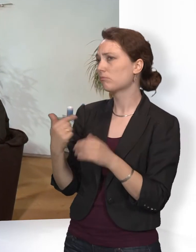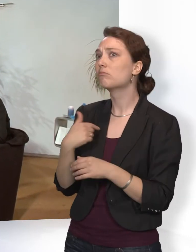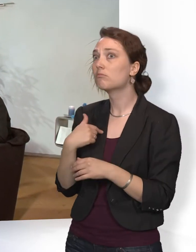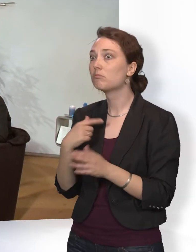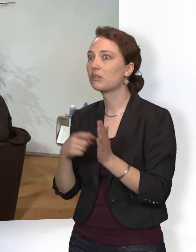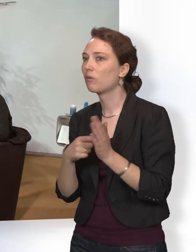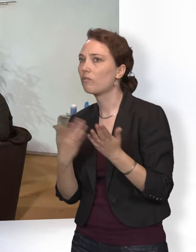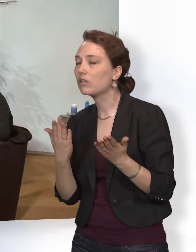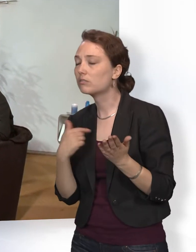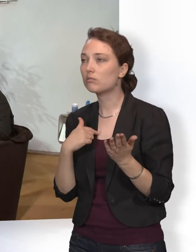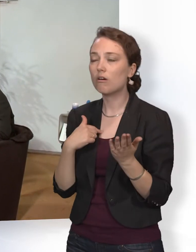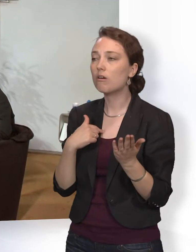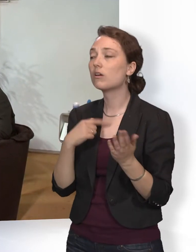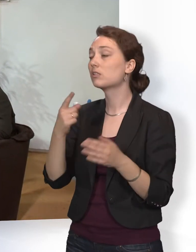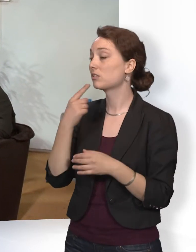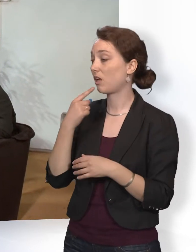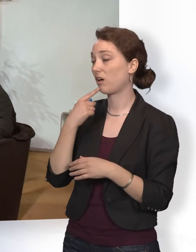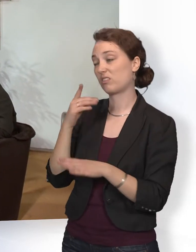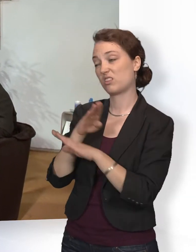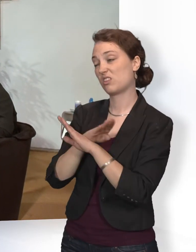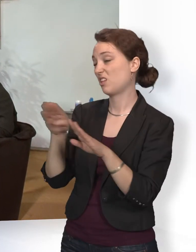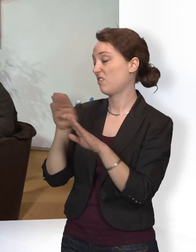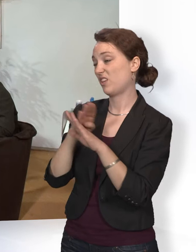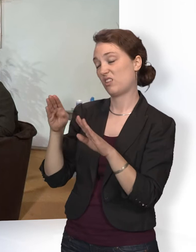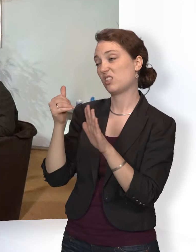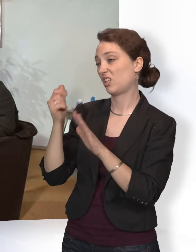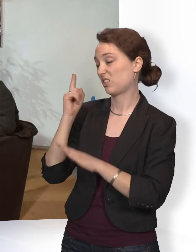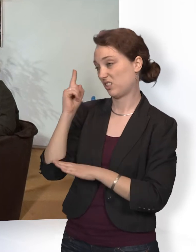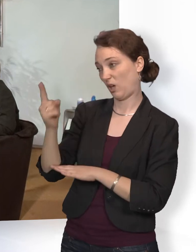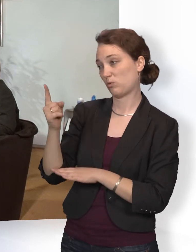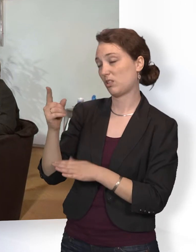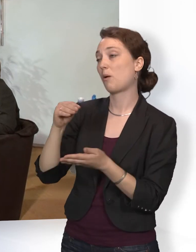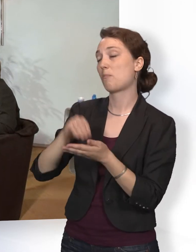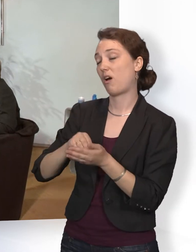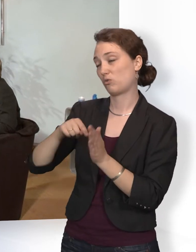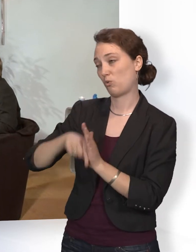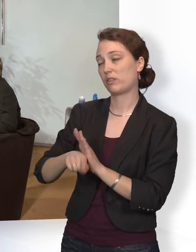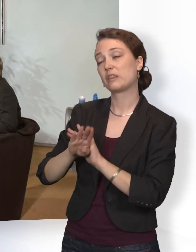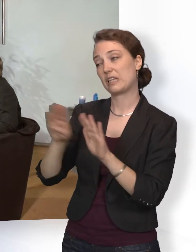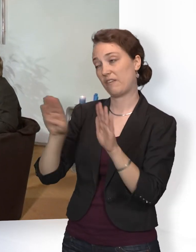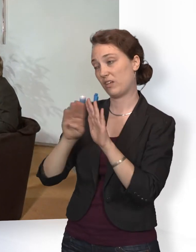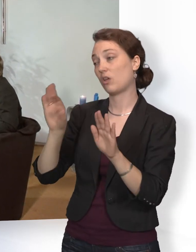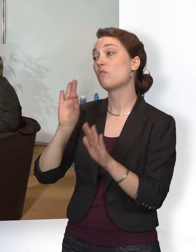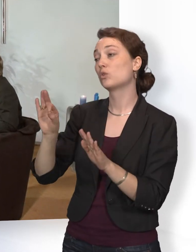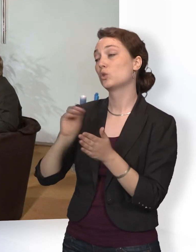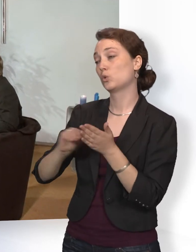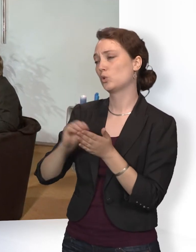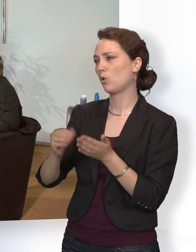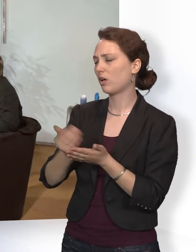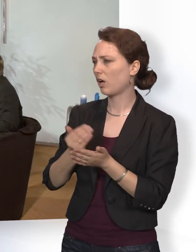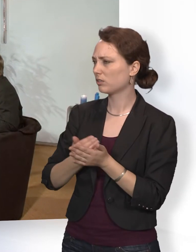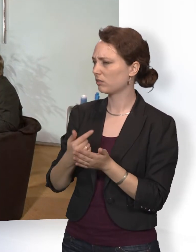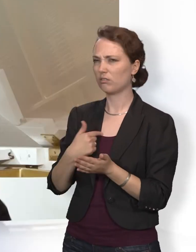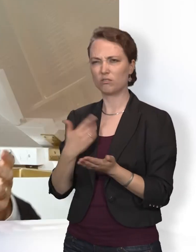Ohren. Er sagte, nie wieder 6.000 Mark Schulden für die Schulkasse. Und wir sagten, wie